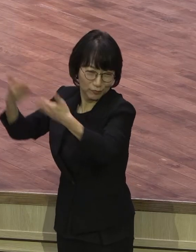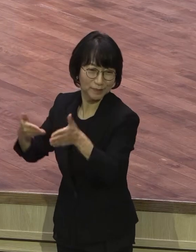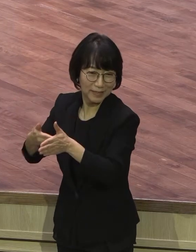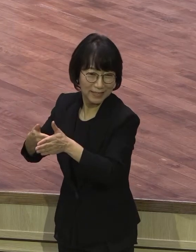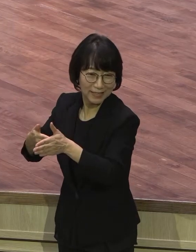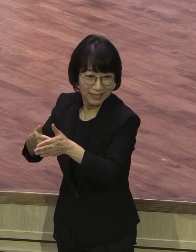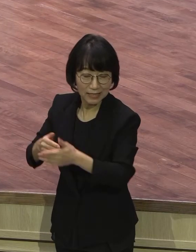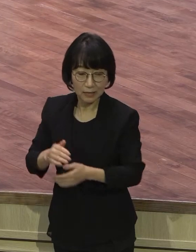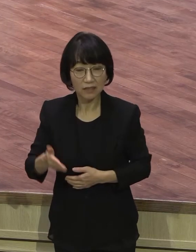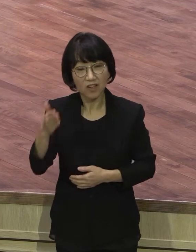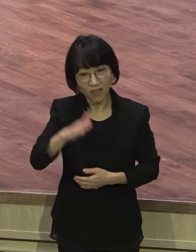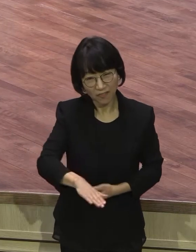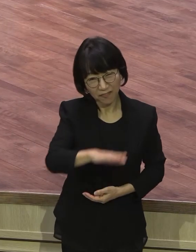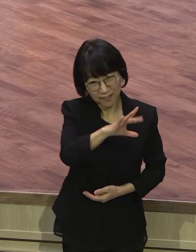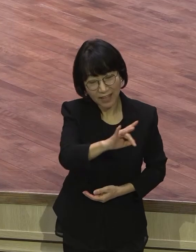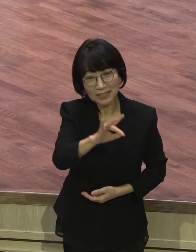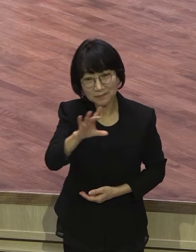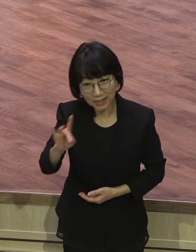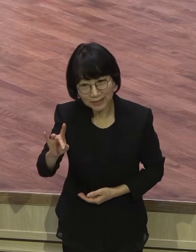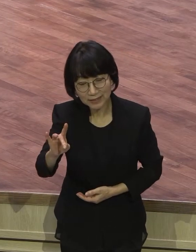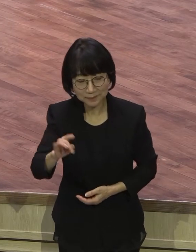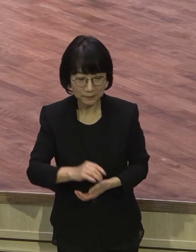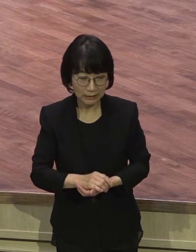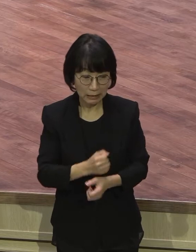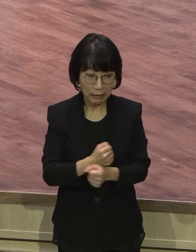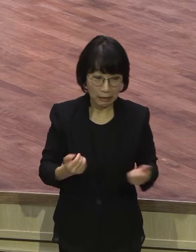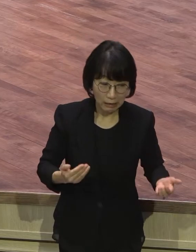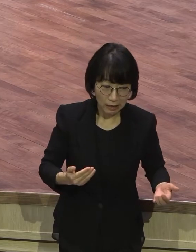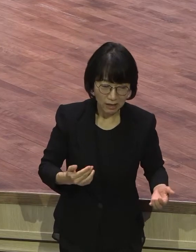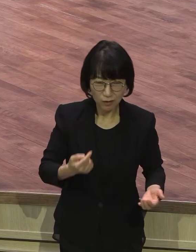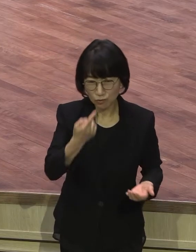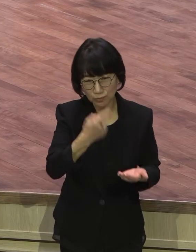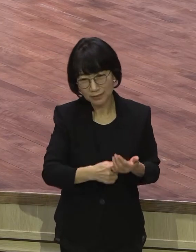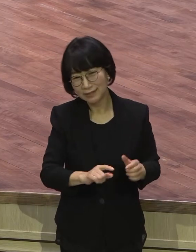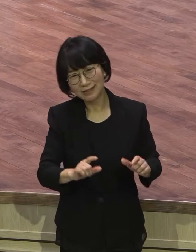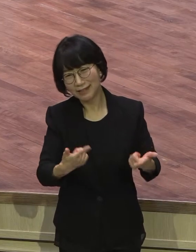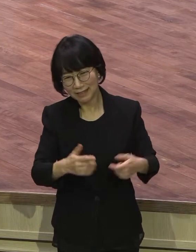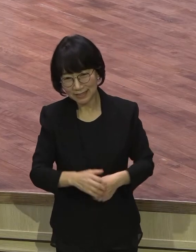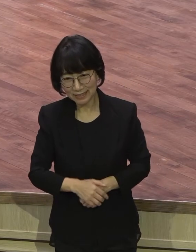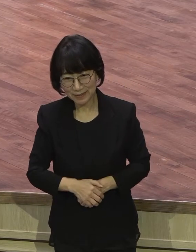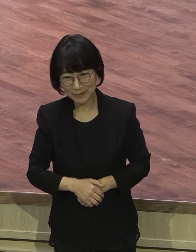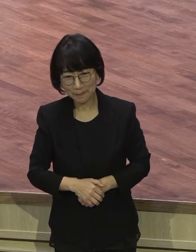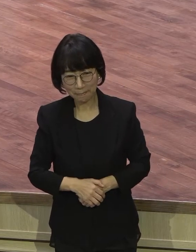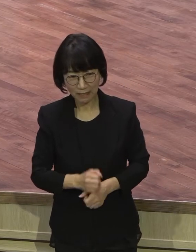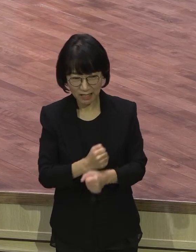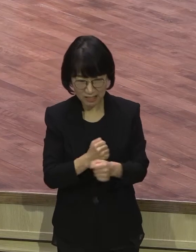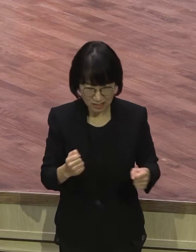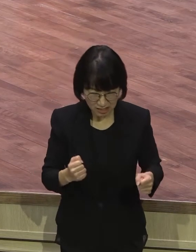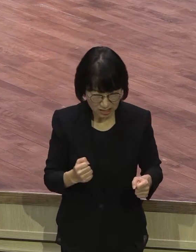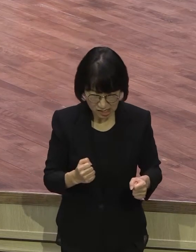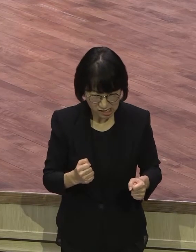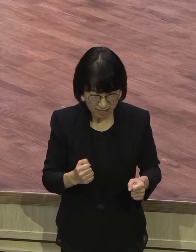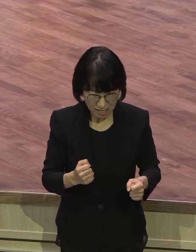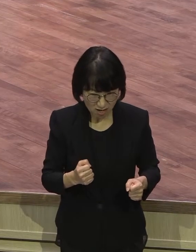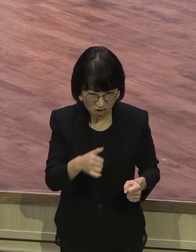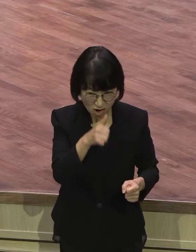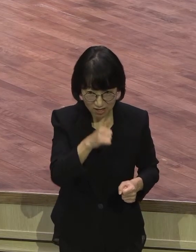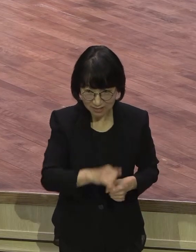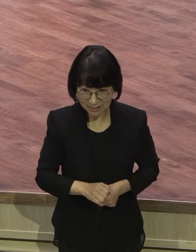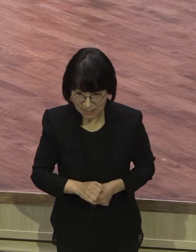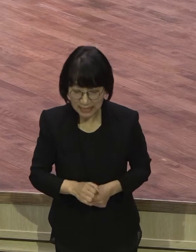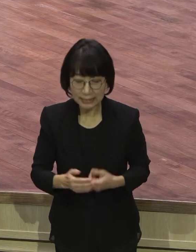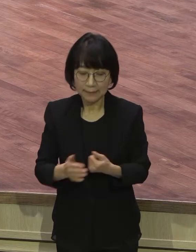그런데 우리가 살다 보면 이 말처럼 살기 쉽지 않아요. 그래서 예수님께서 주기도문 중에서